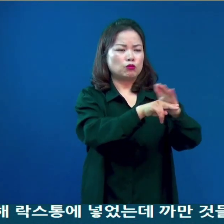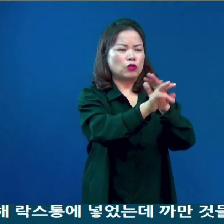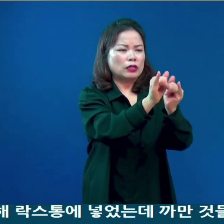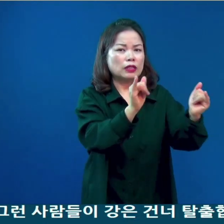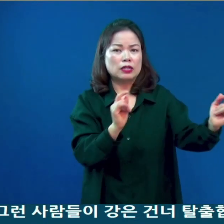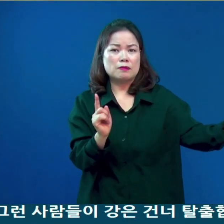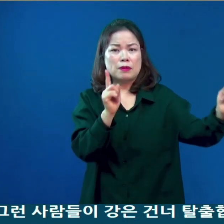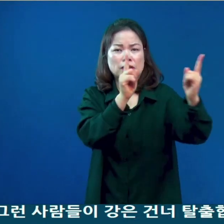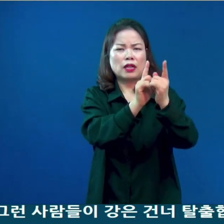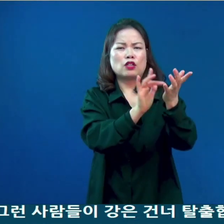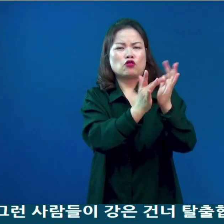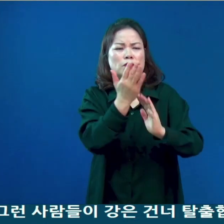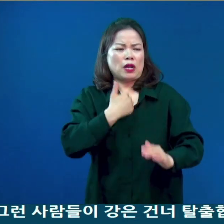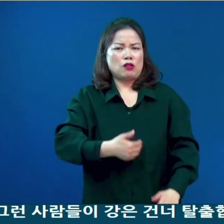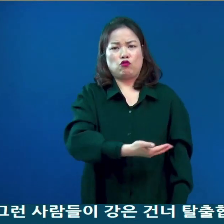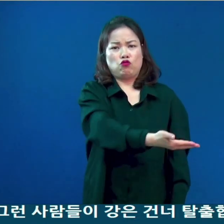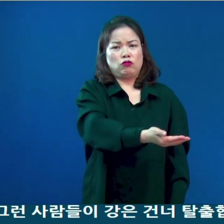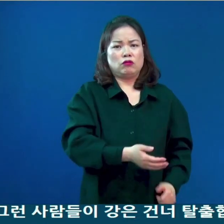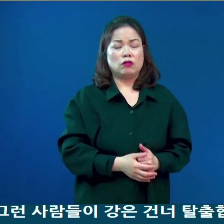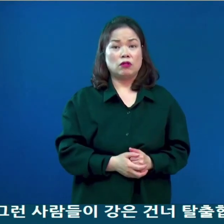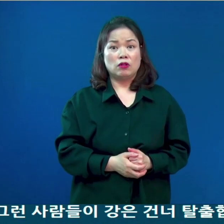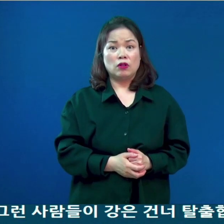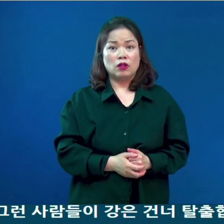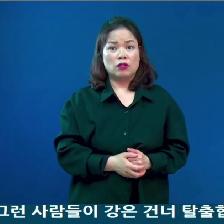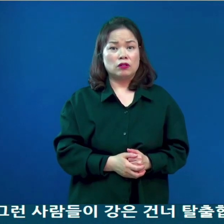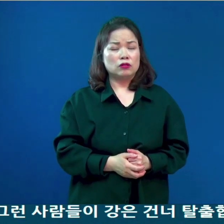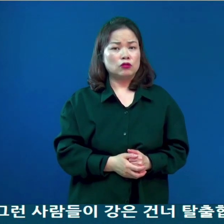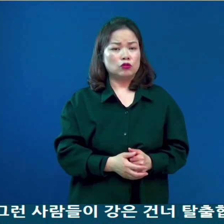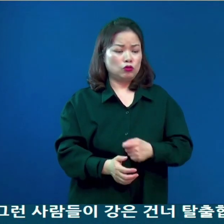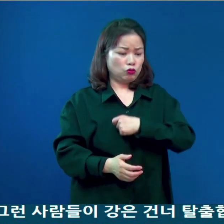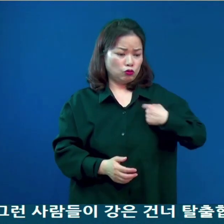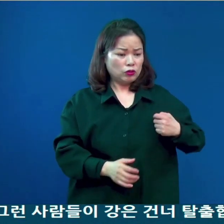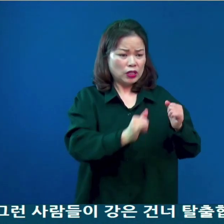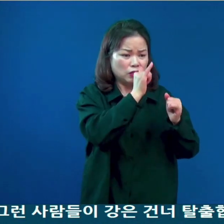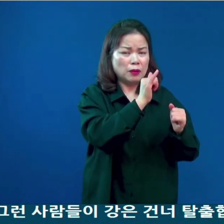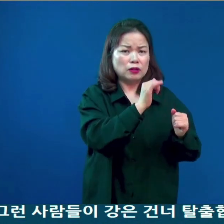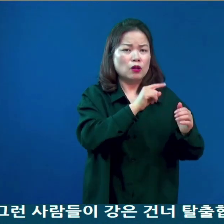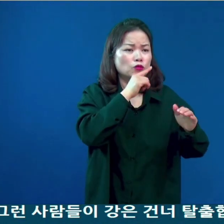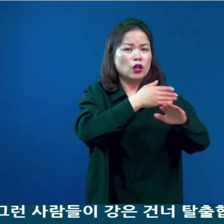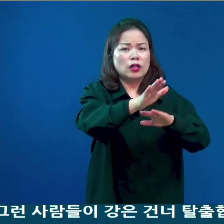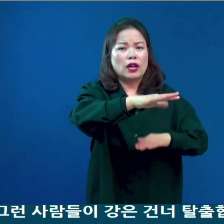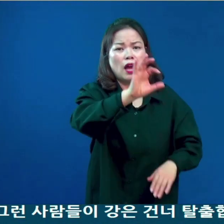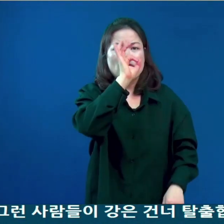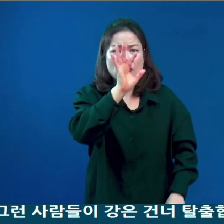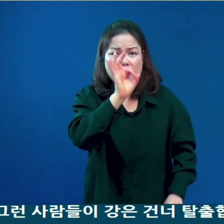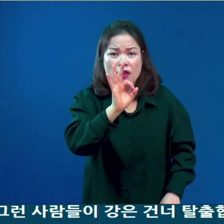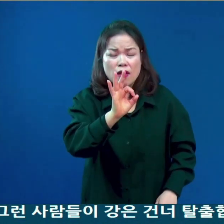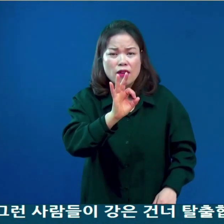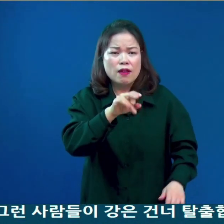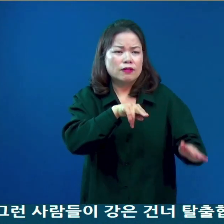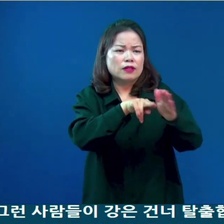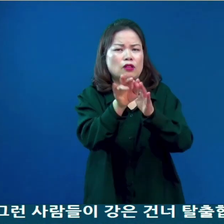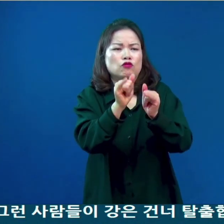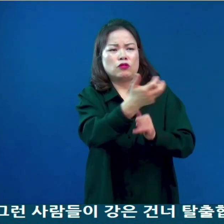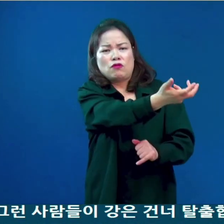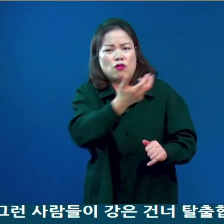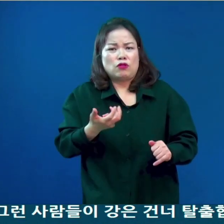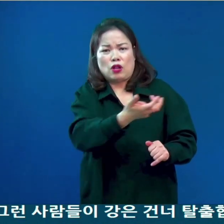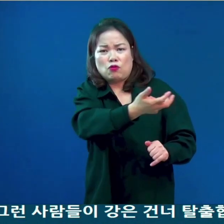예수를 알게 하는 겁니다. 그리고 더 이상 중국에 있을 수 없고 북한으로 들어갈 수가 없으니까 탈출시키기 시작하는